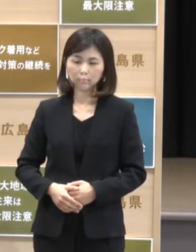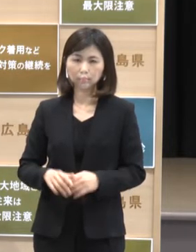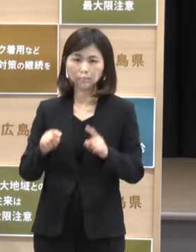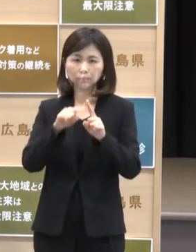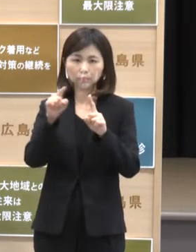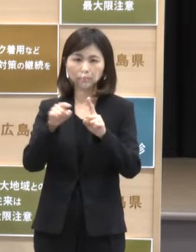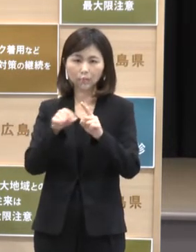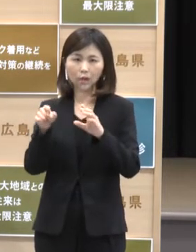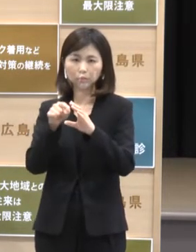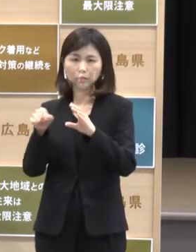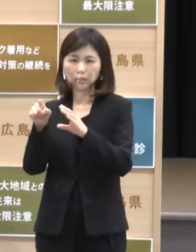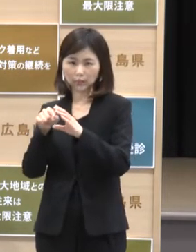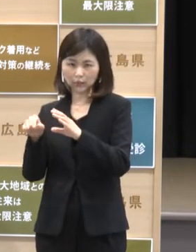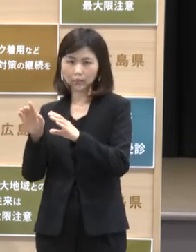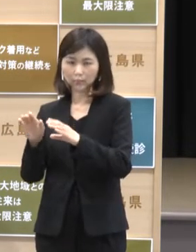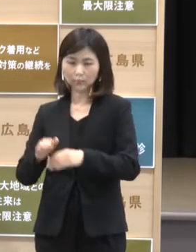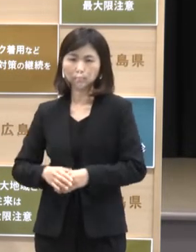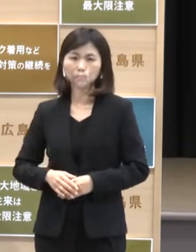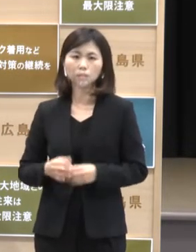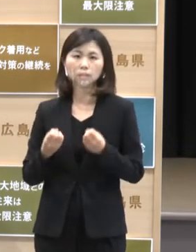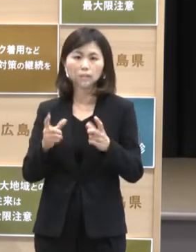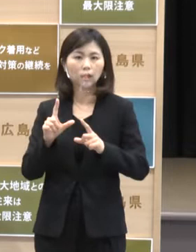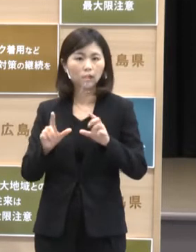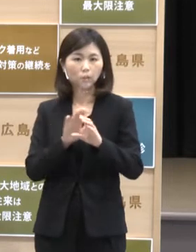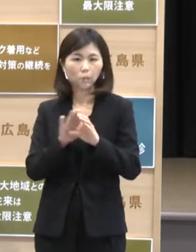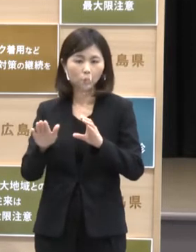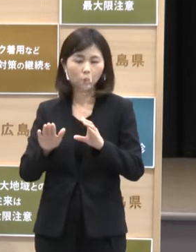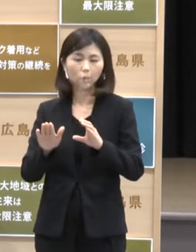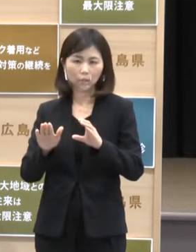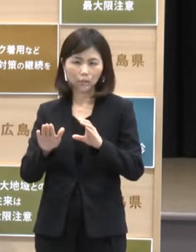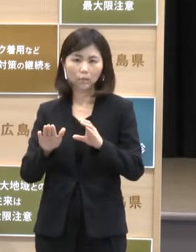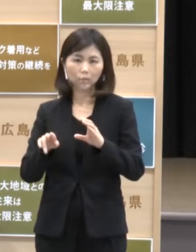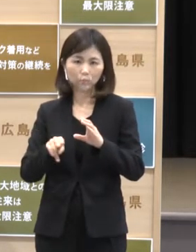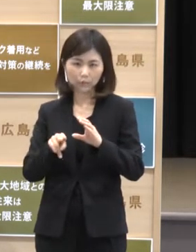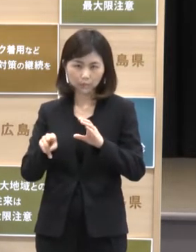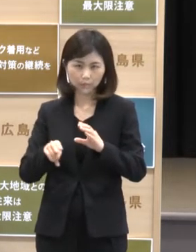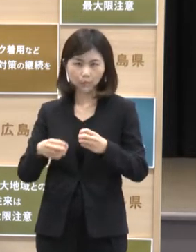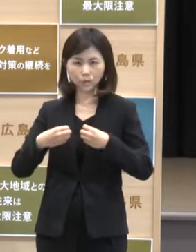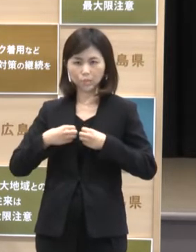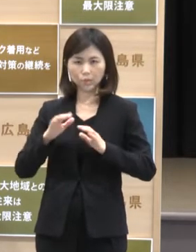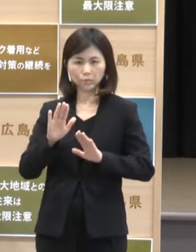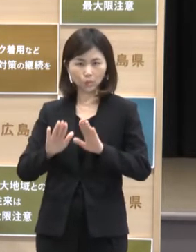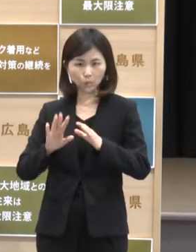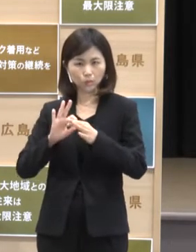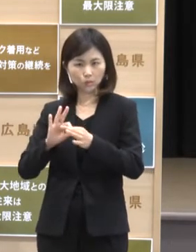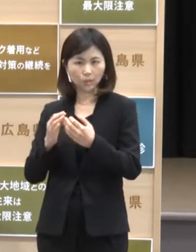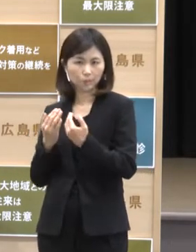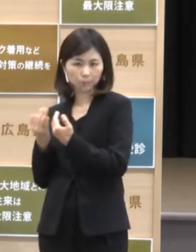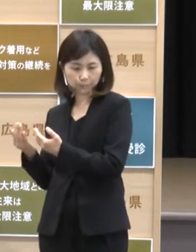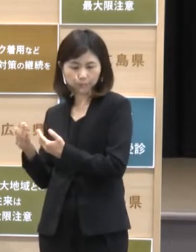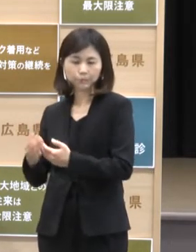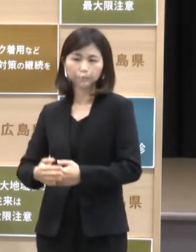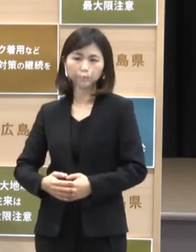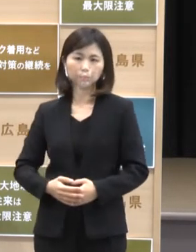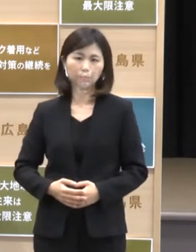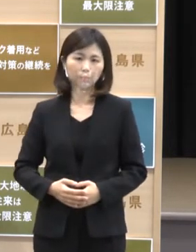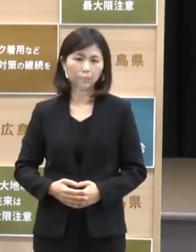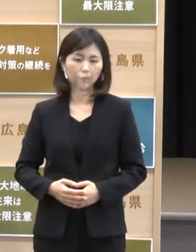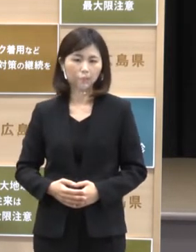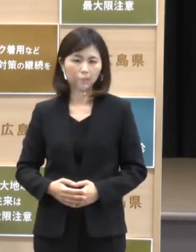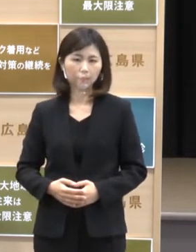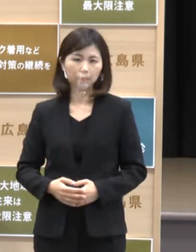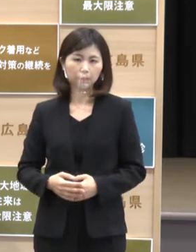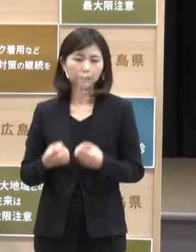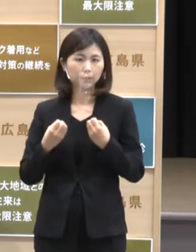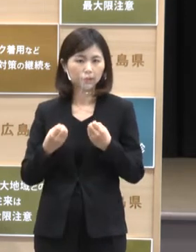RCC の末川と申します。あの新型コロナの感染状況についてなんですけども、改めてですが、あのここ数日は、まあ、新